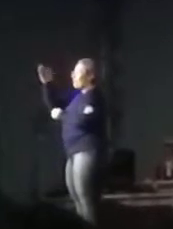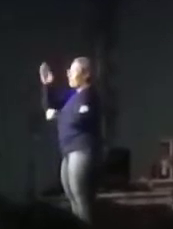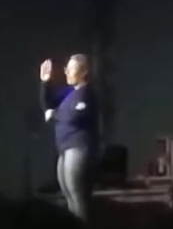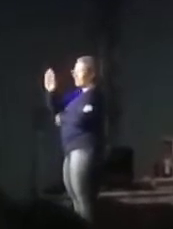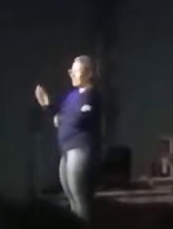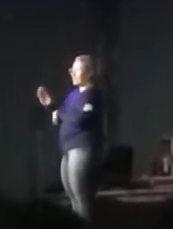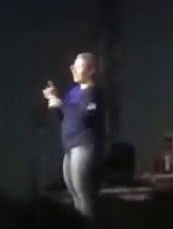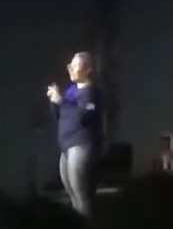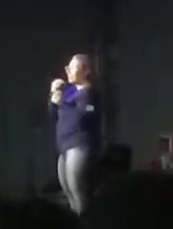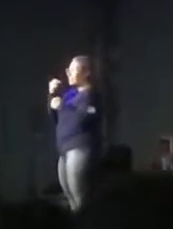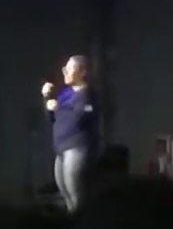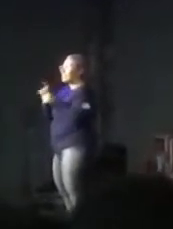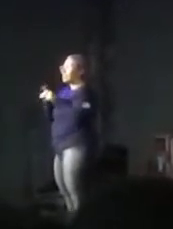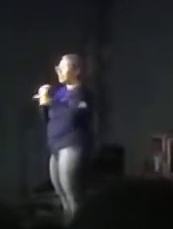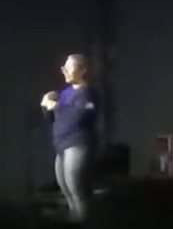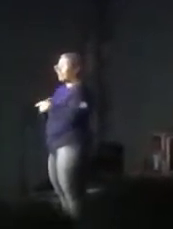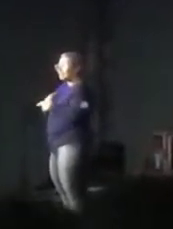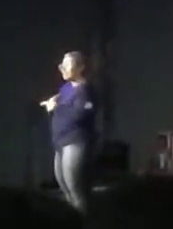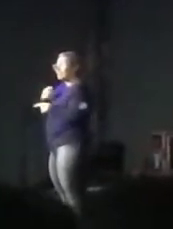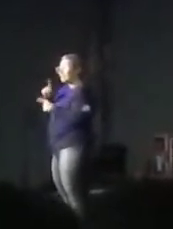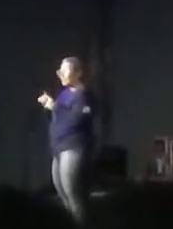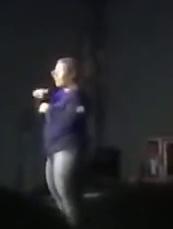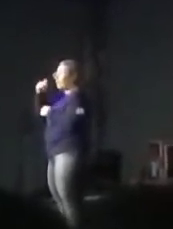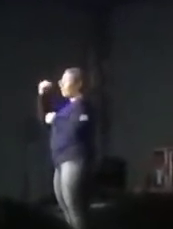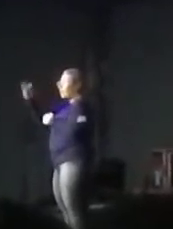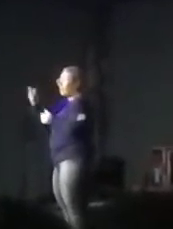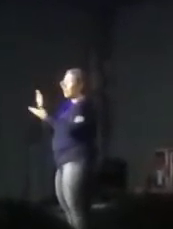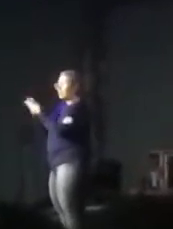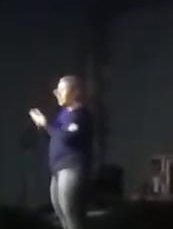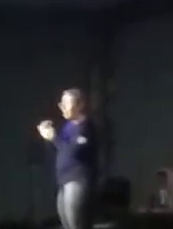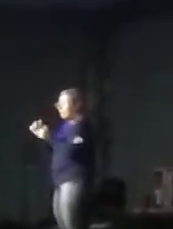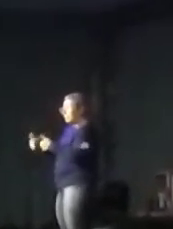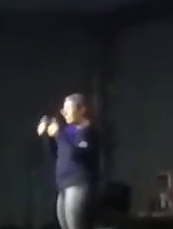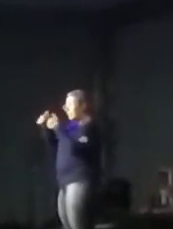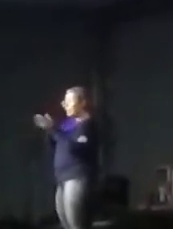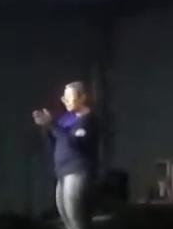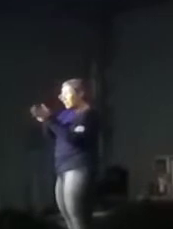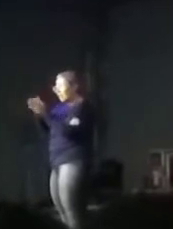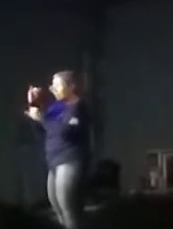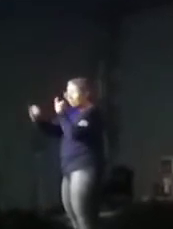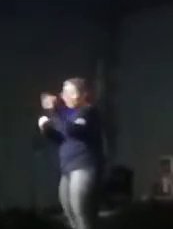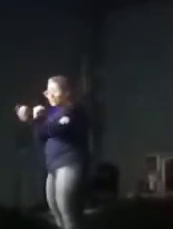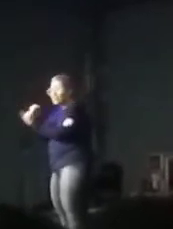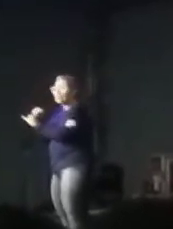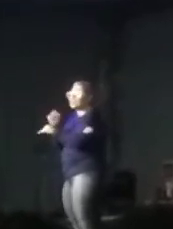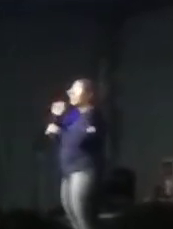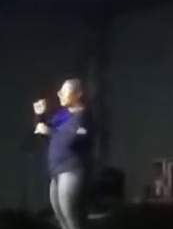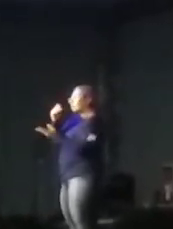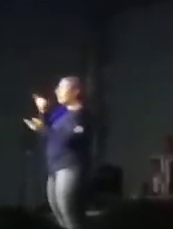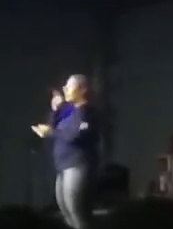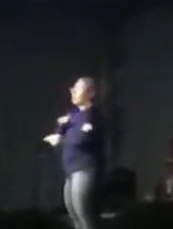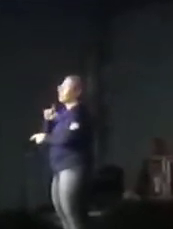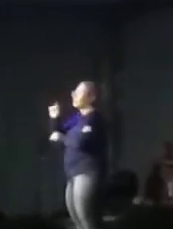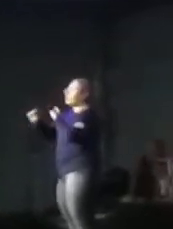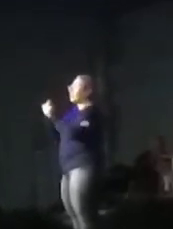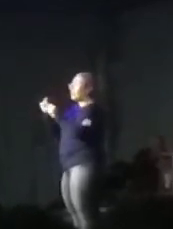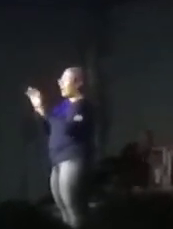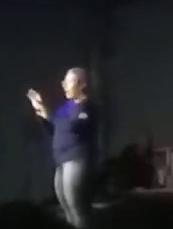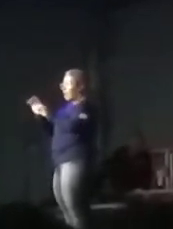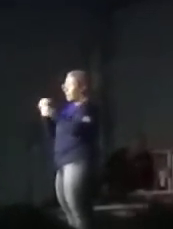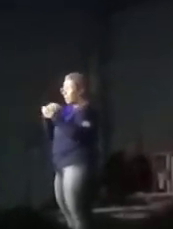na sua biografia, você foi para fora, foi se aperfeiçoar. Eu vi que primeiro você começou com pesquisas na internet e aí conseguiu ali